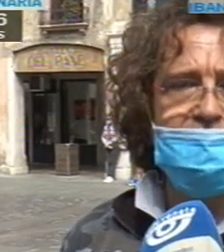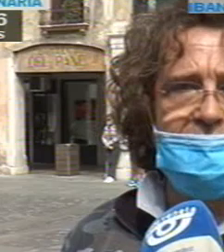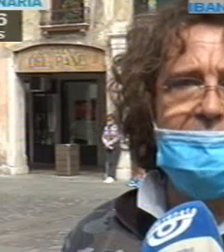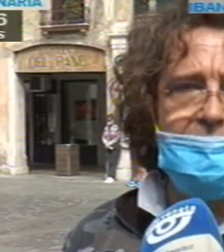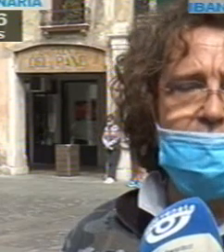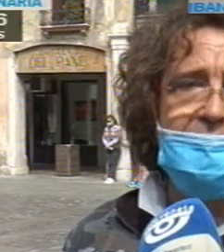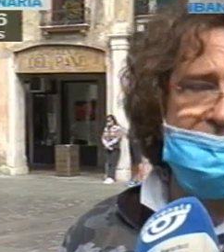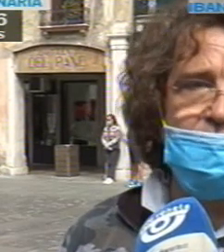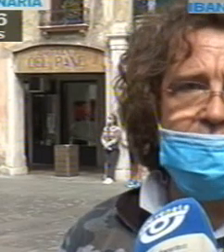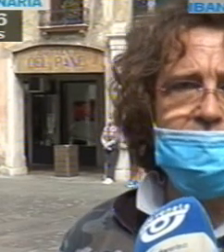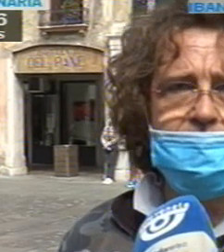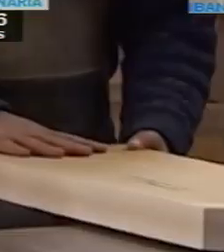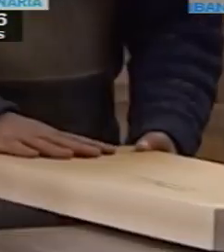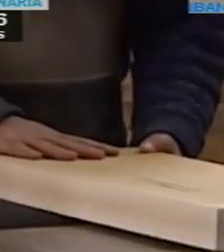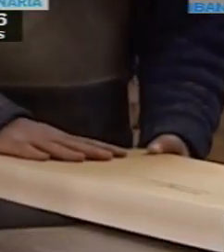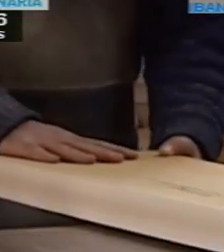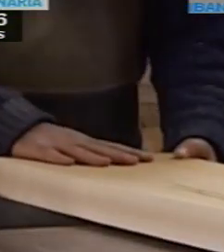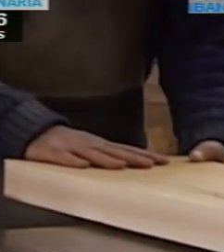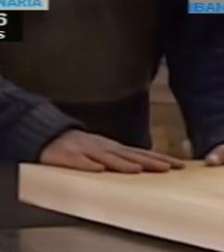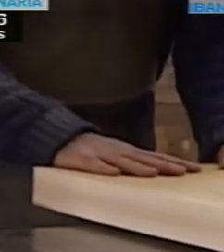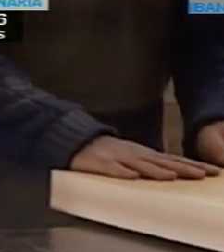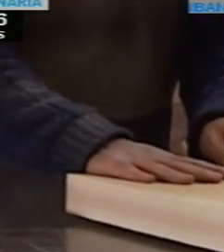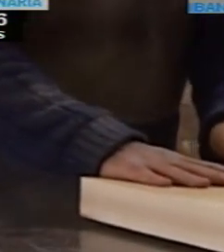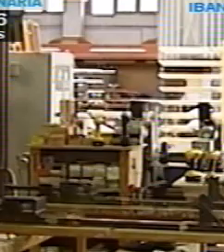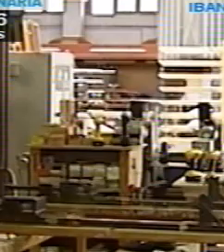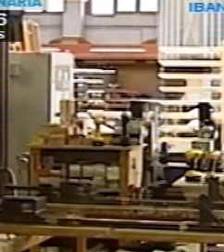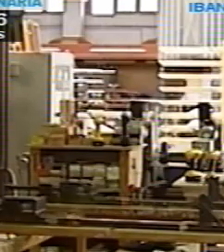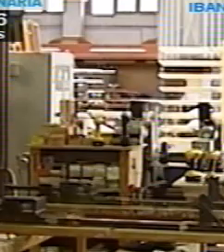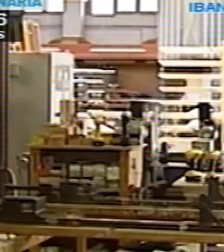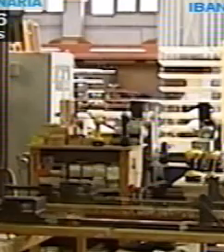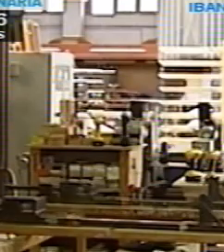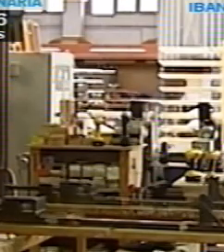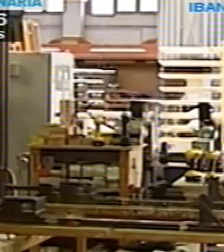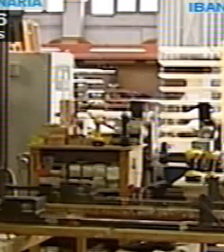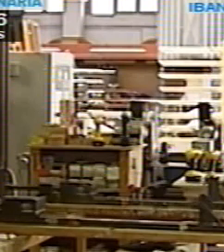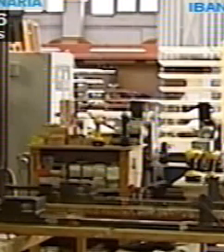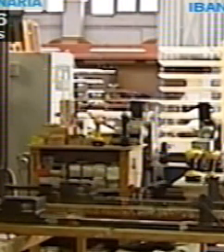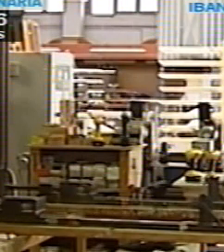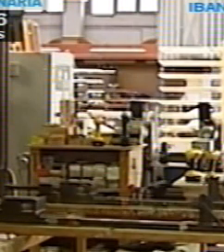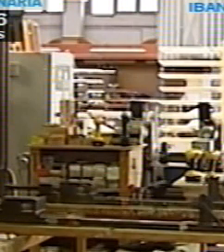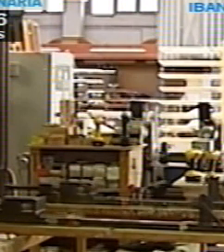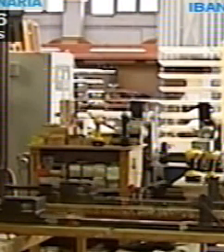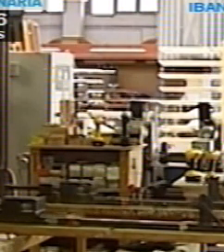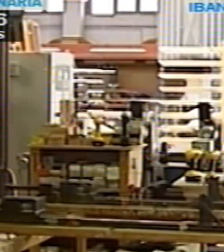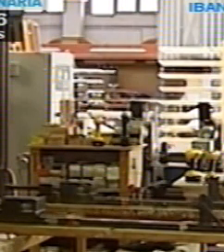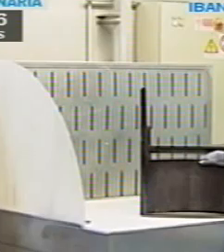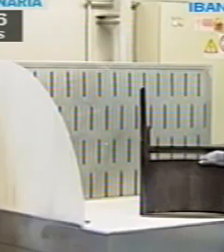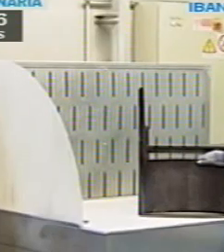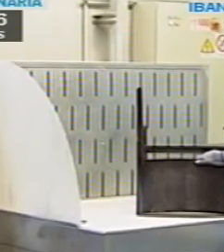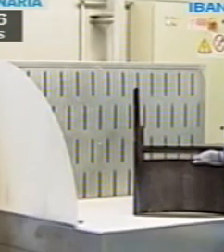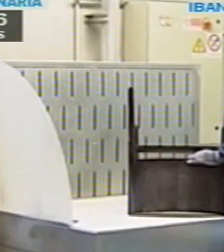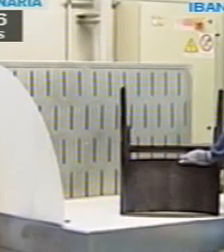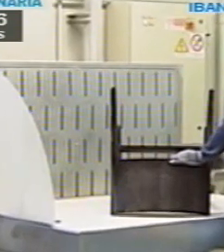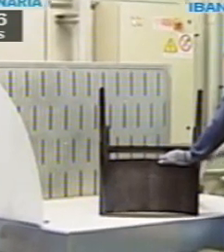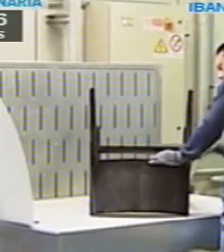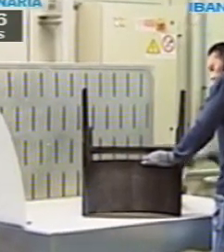qui peggiorerà ancora e di molto. Un deterioramento del mercato del lavoro che si traduce in mancate assunzioni, mitigate, si fa per dire, dalle indicazioni del